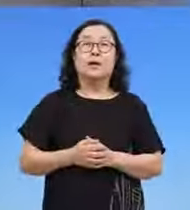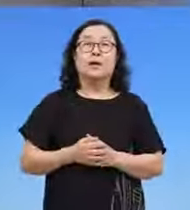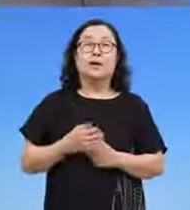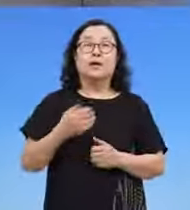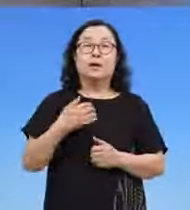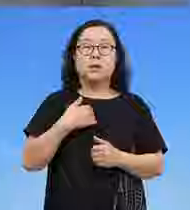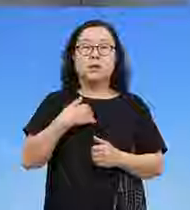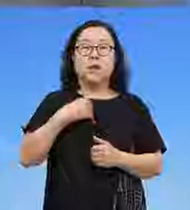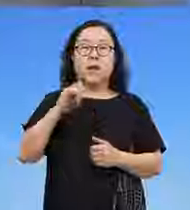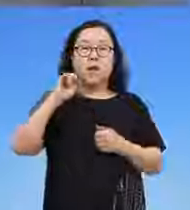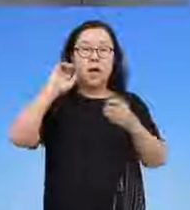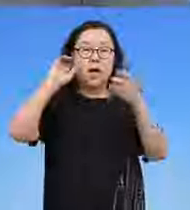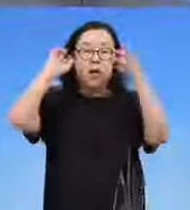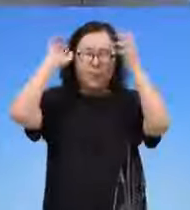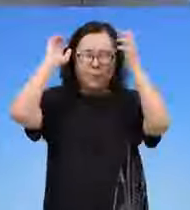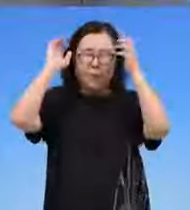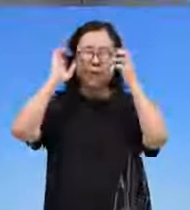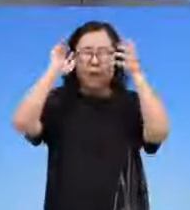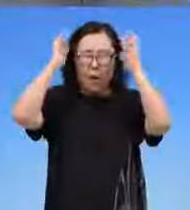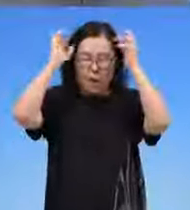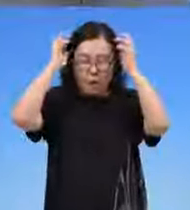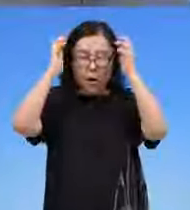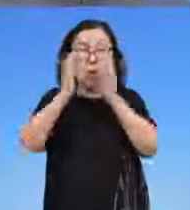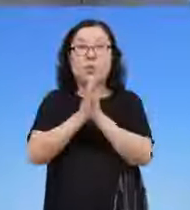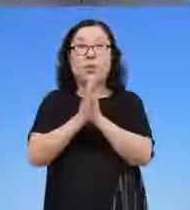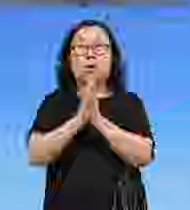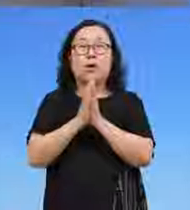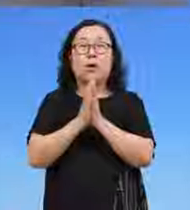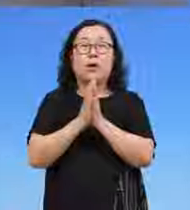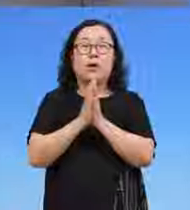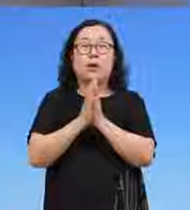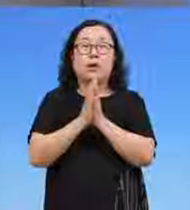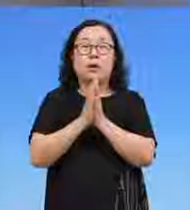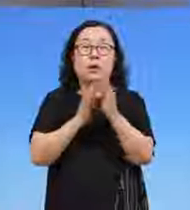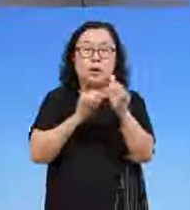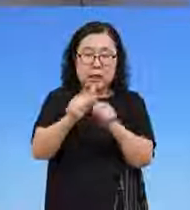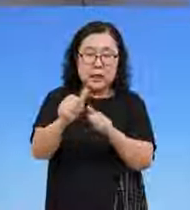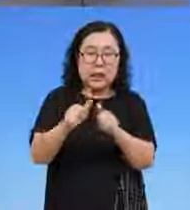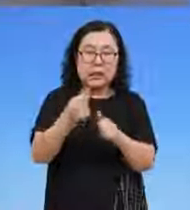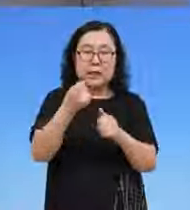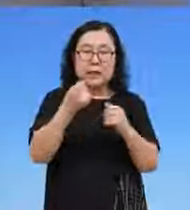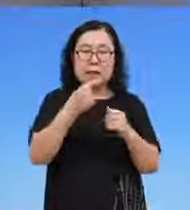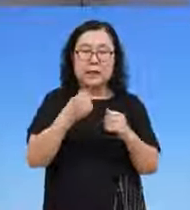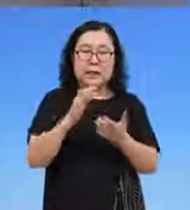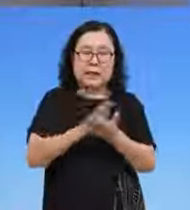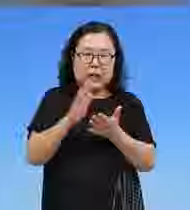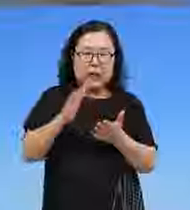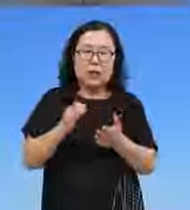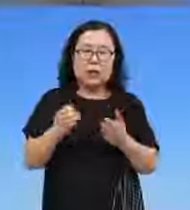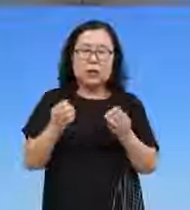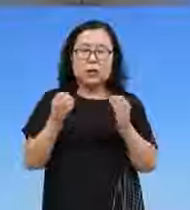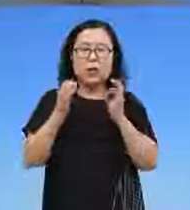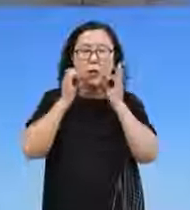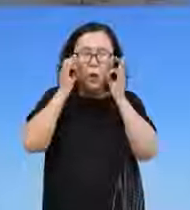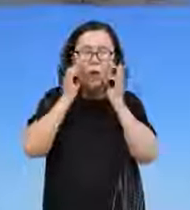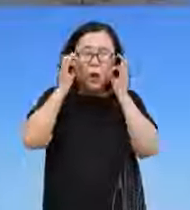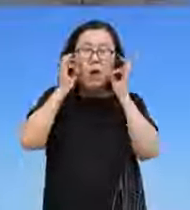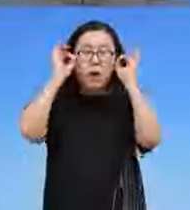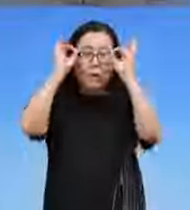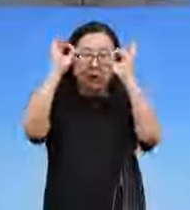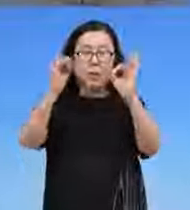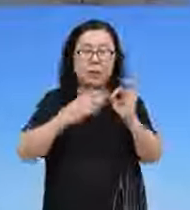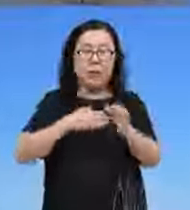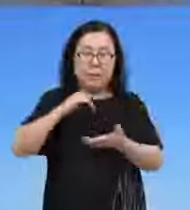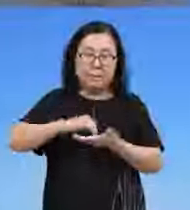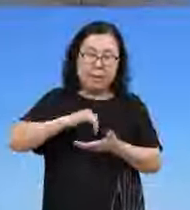또 포기하지 않는 믿음, 이런 걸 보면서 저도 사실 반성을 좀 많이 하고 있는 중입니다. 가끔 가다가